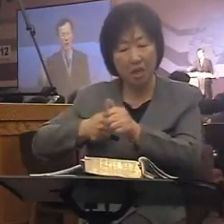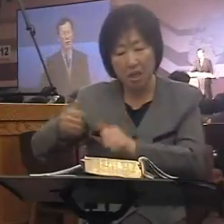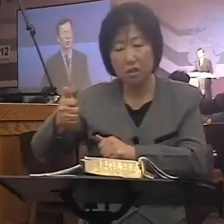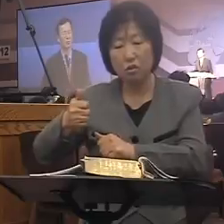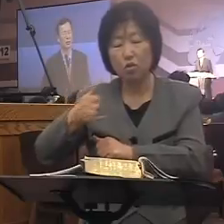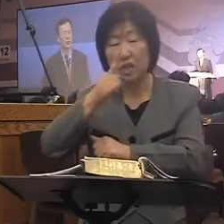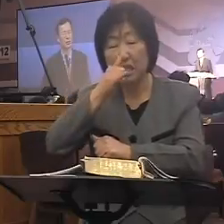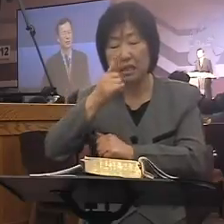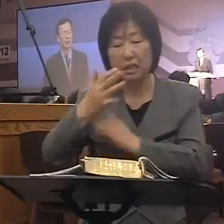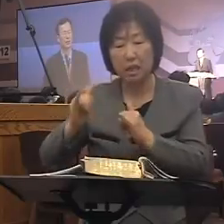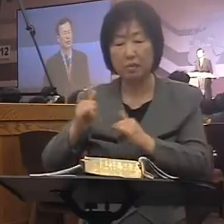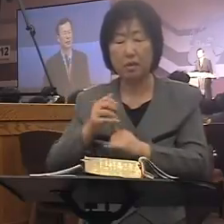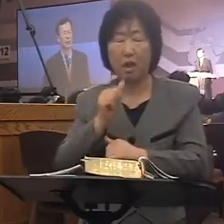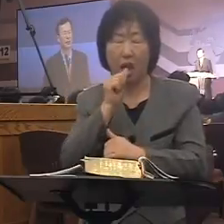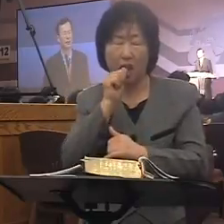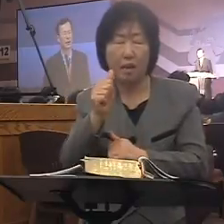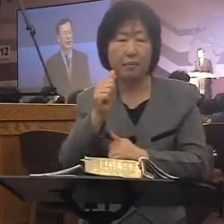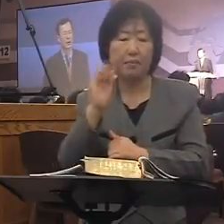될 수 없다는 것이죠.